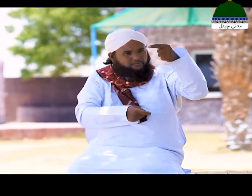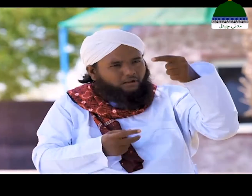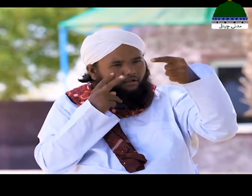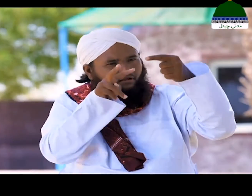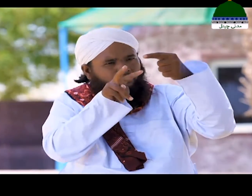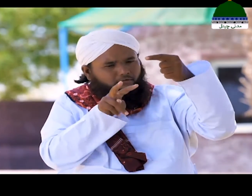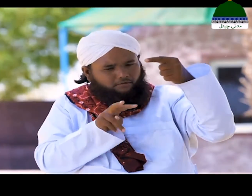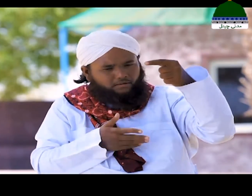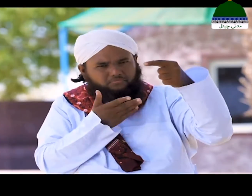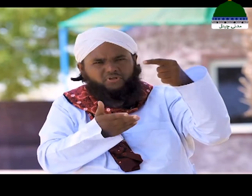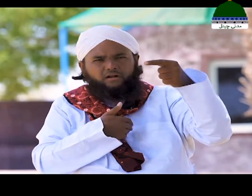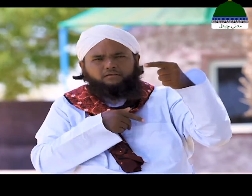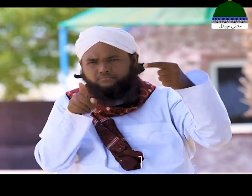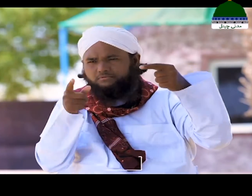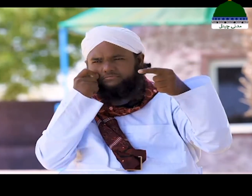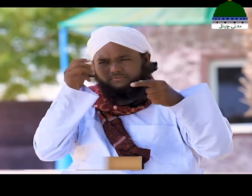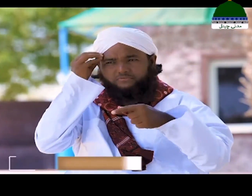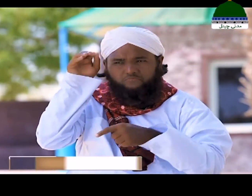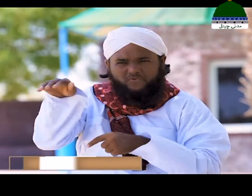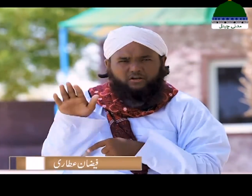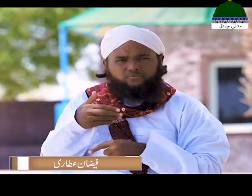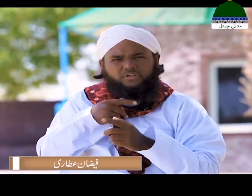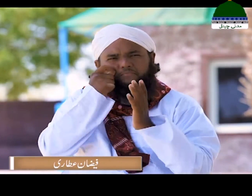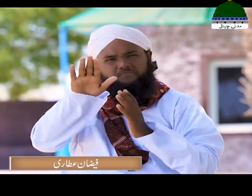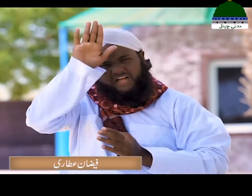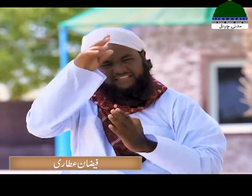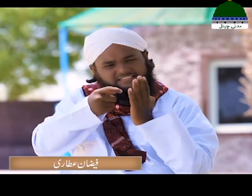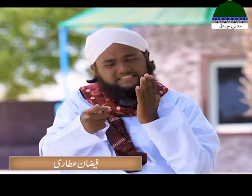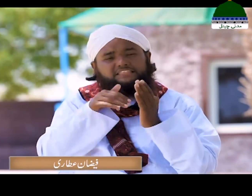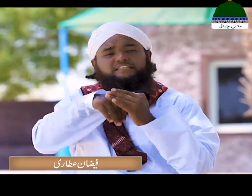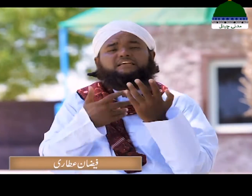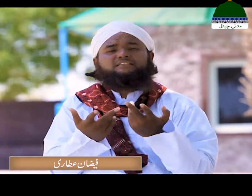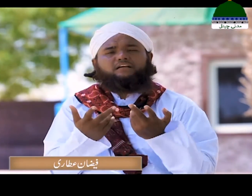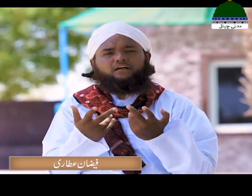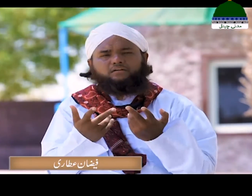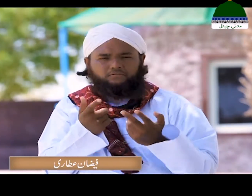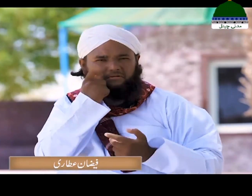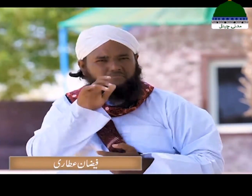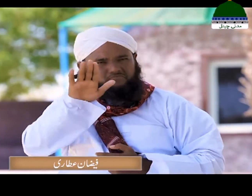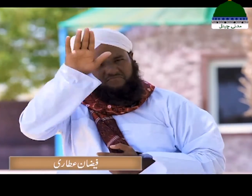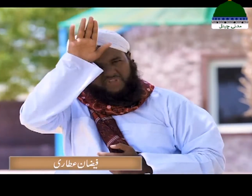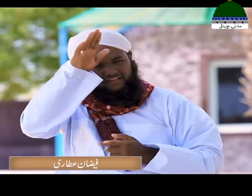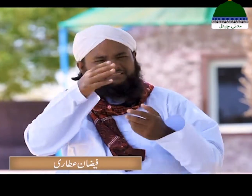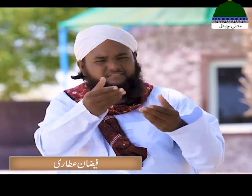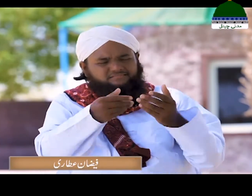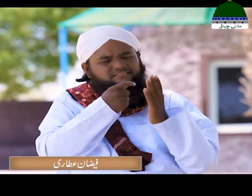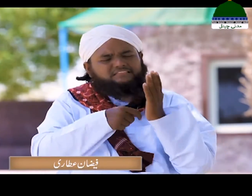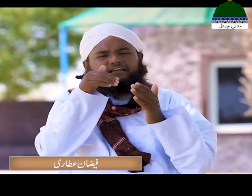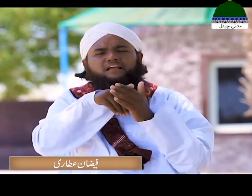اے شخص کیا تجھے معلوم ہے کہ اس خط میں بادشاہ نے کیا لکھا ہے؟ اس نے کہا، بادشاہ سلامت نے یہی لکھا ہوگا کہ مجھے